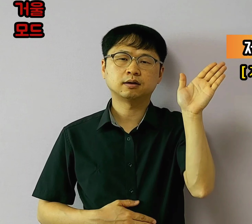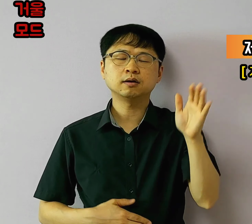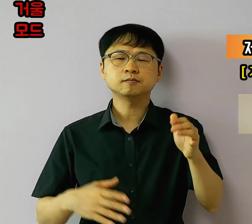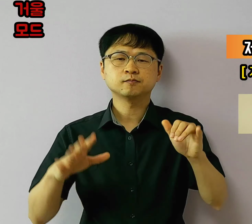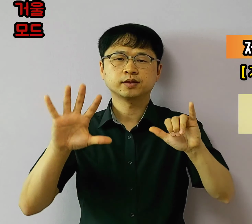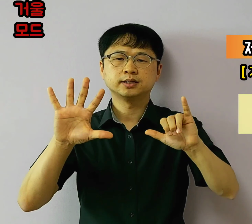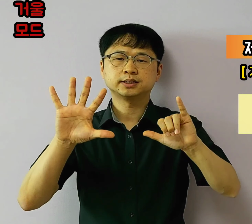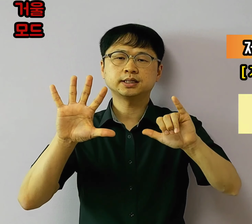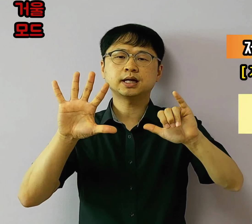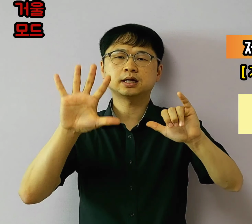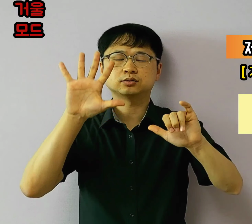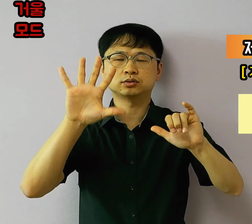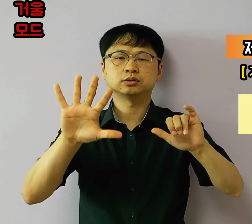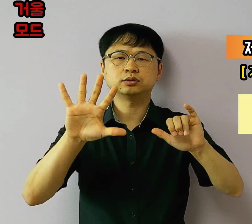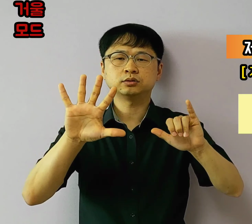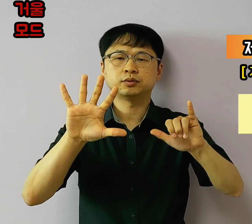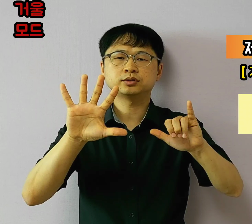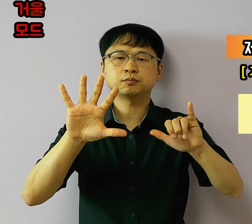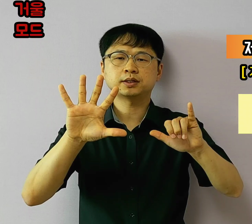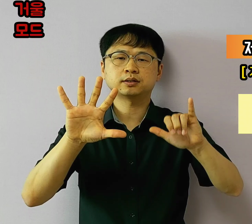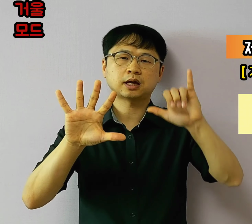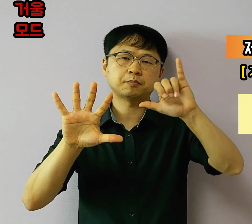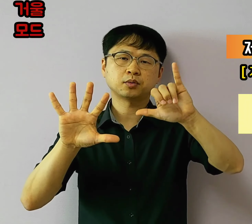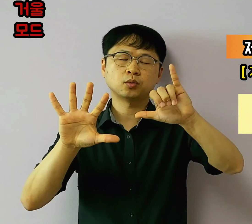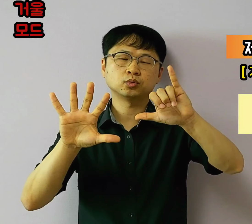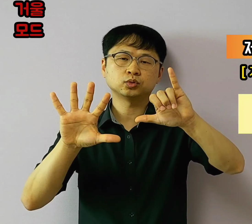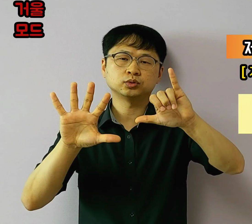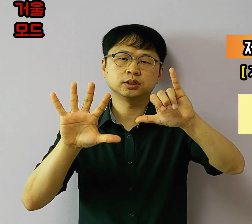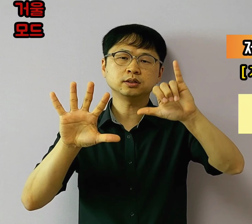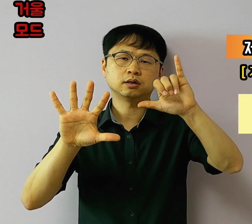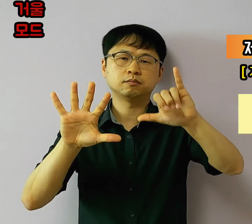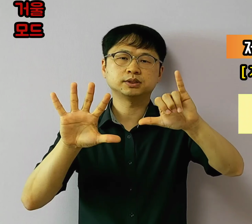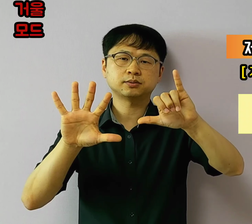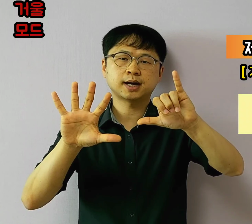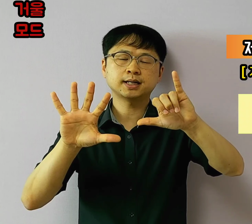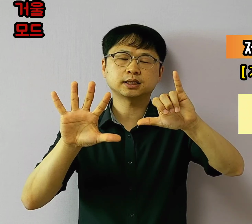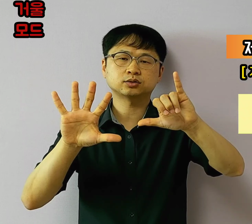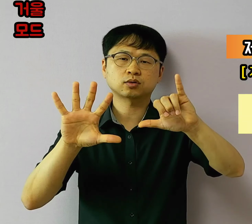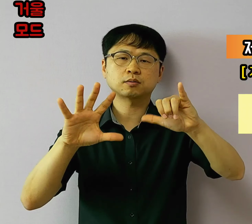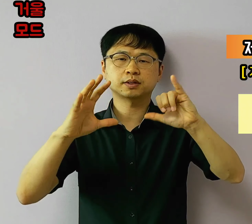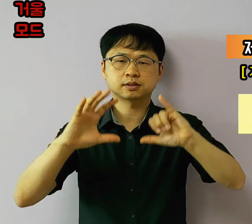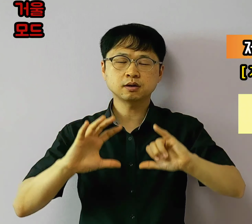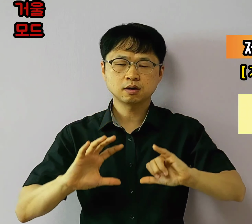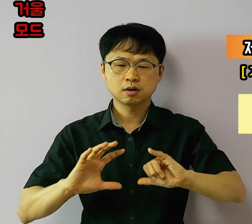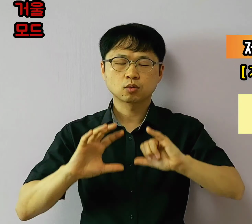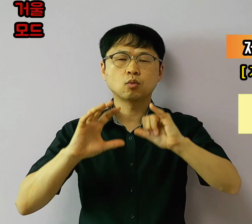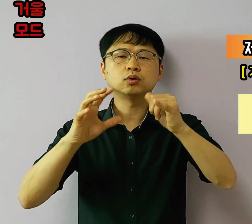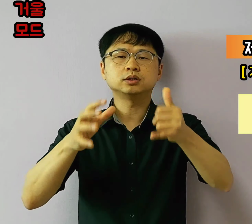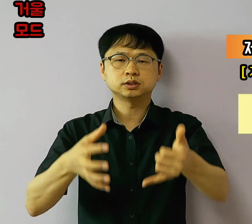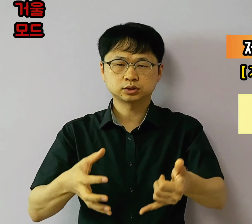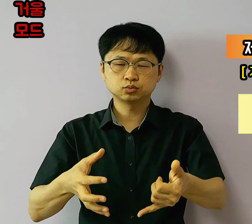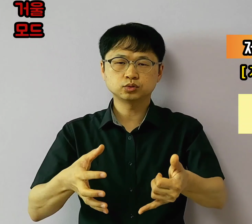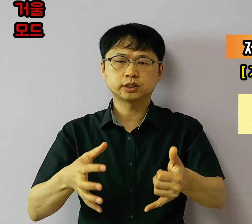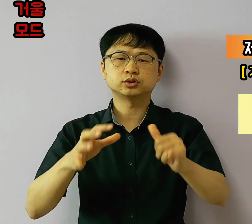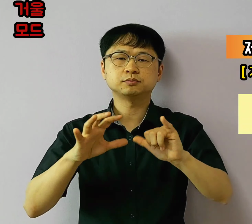낯선 세상이라는 소는 왼손바닥은 다 펴고 오른손은 엄지와 새끼손가락을 펴서 공 굴리듯이 둥글게